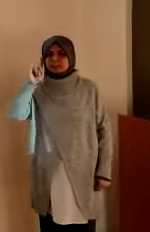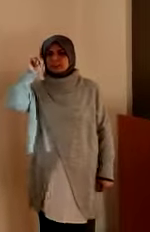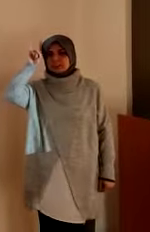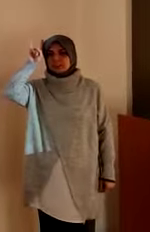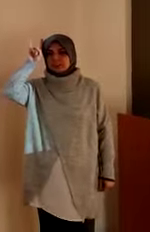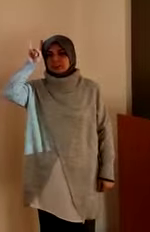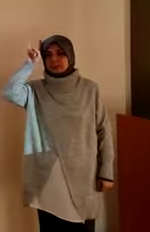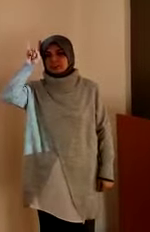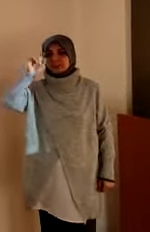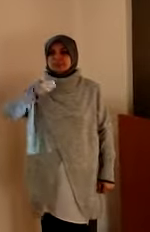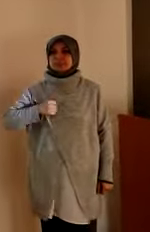kıskanmak,